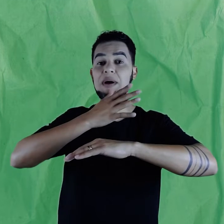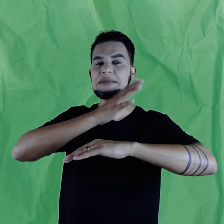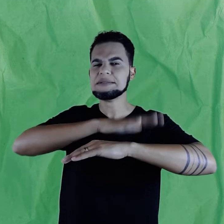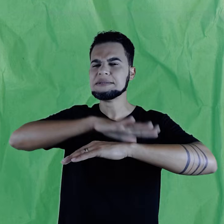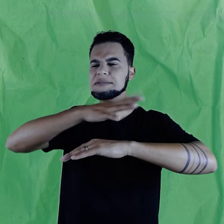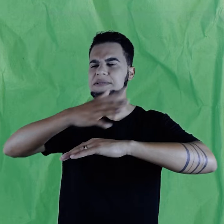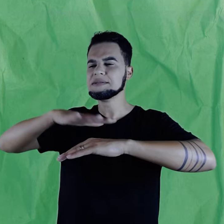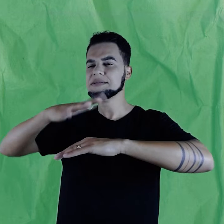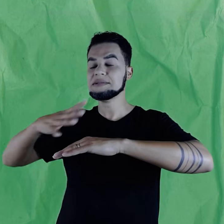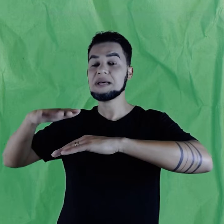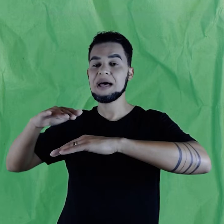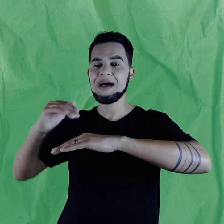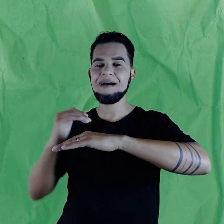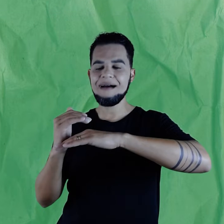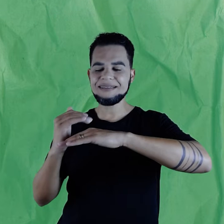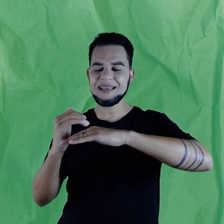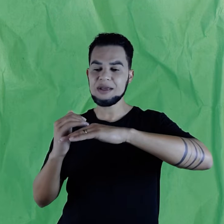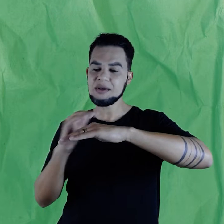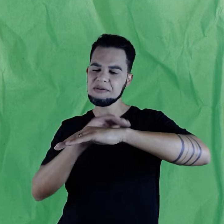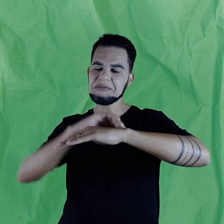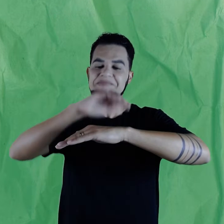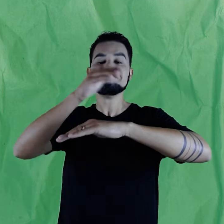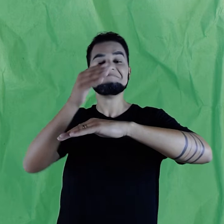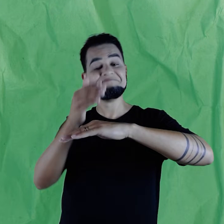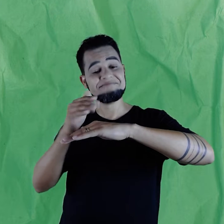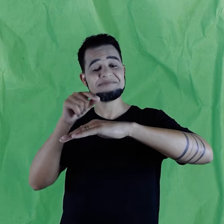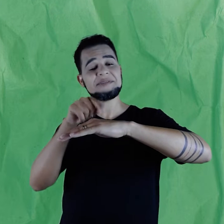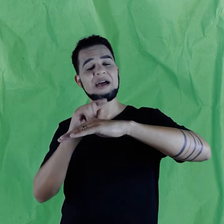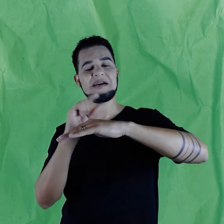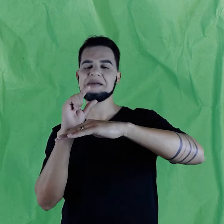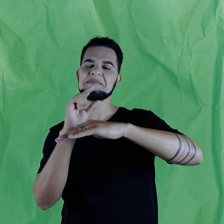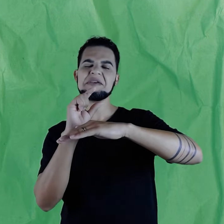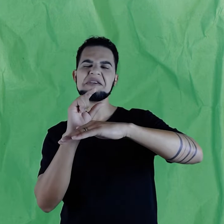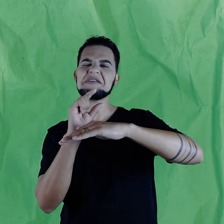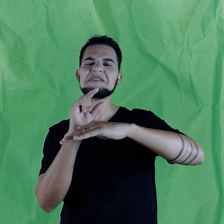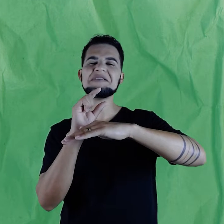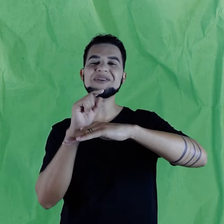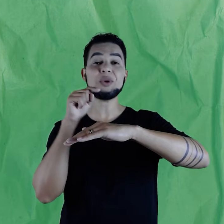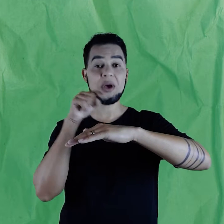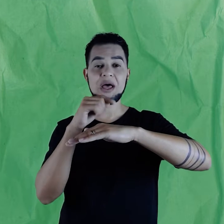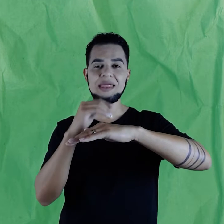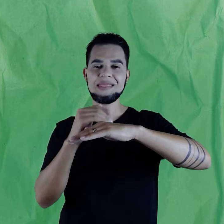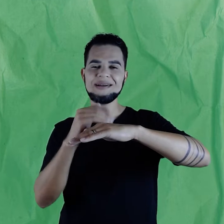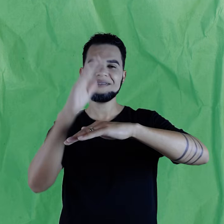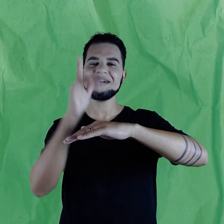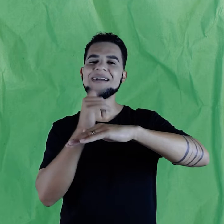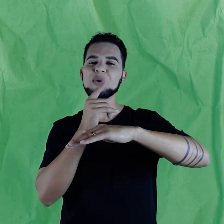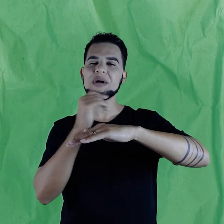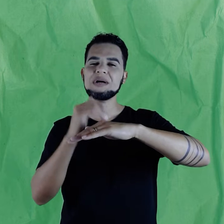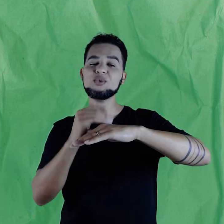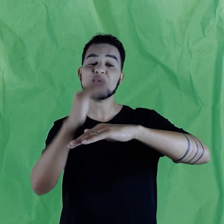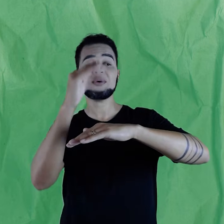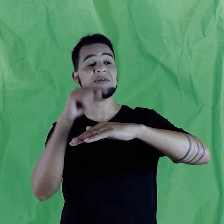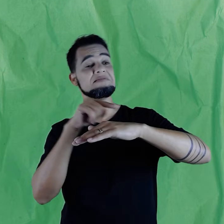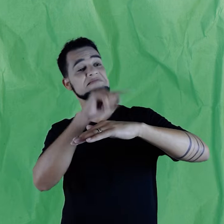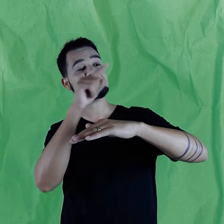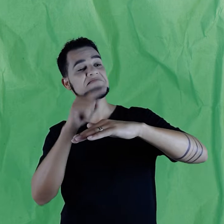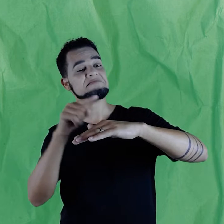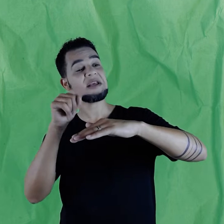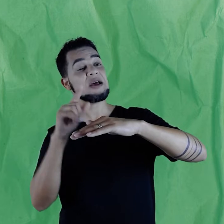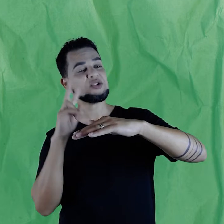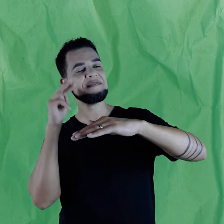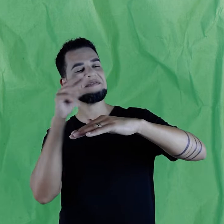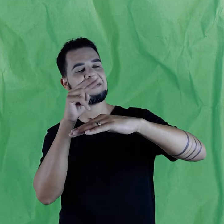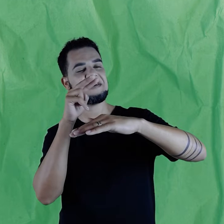e temos um iceberg. Toda aquela ponta, aquela parte acima do nível da água, é aquilo que a gente